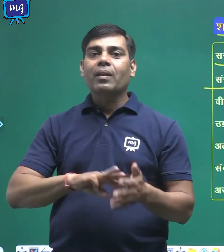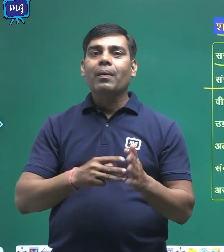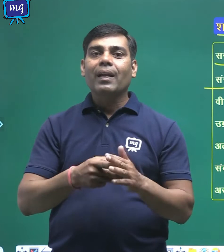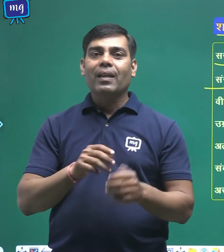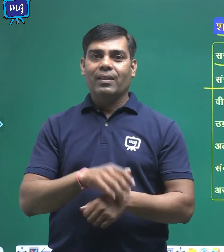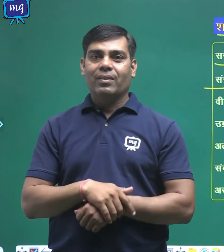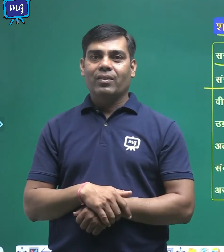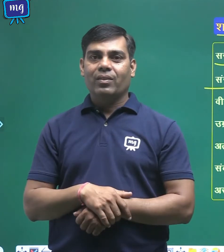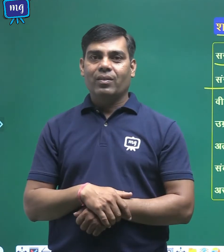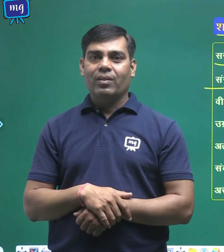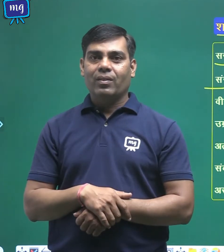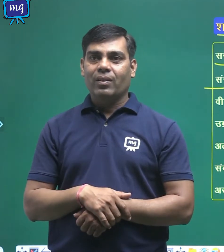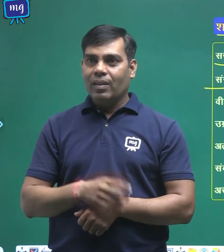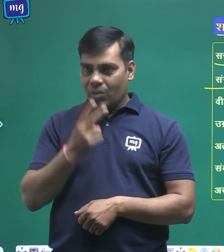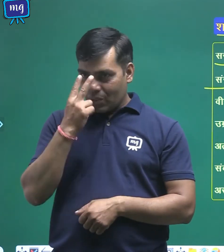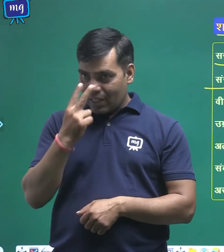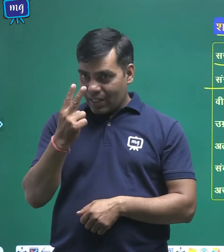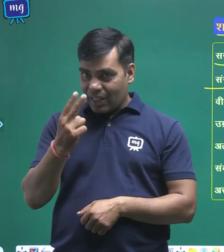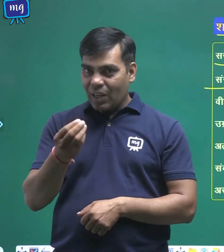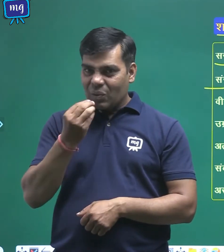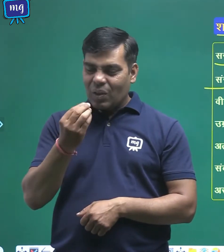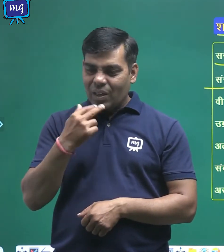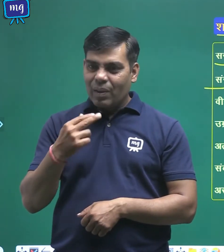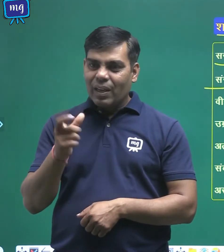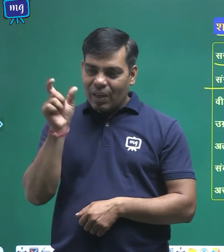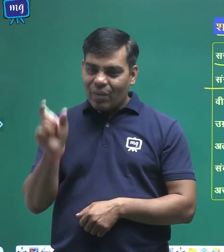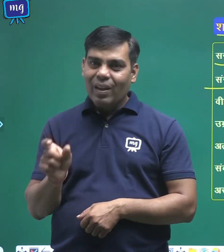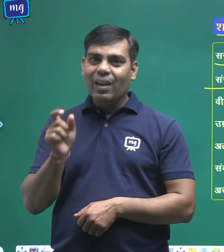है देखरेख करने वाला।